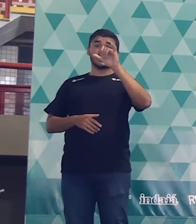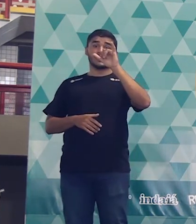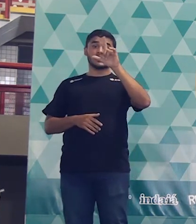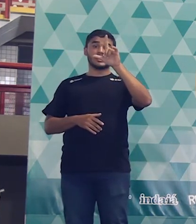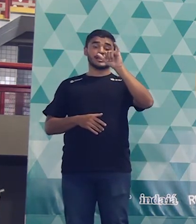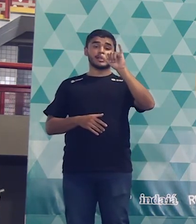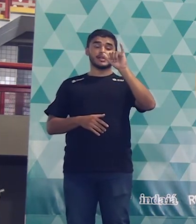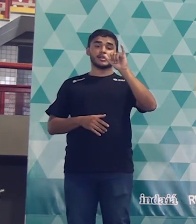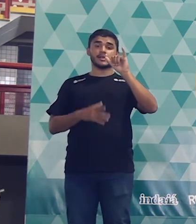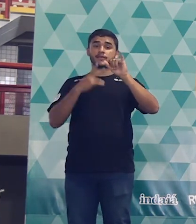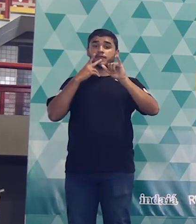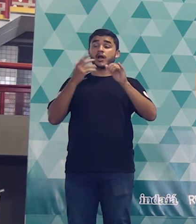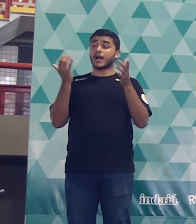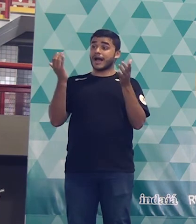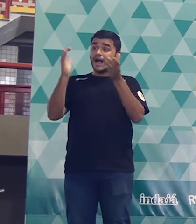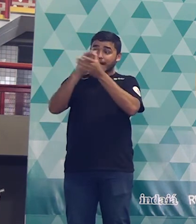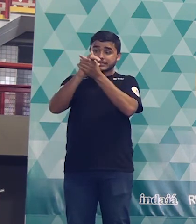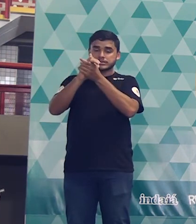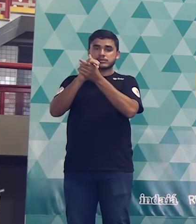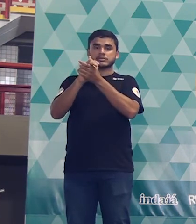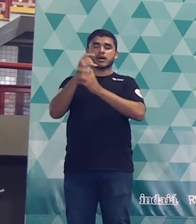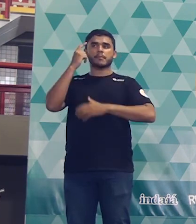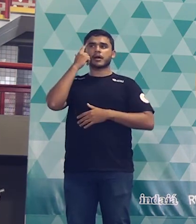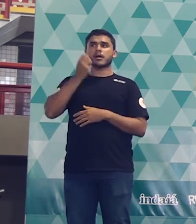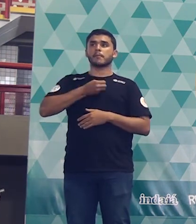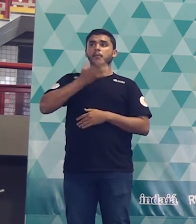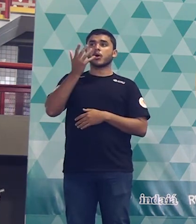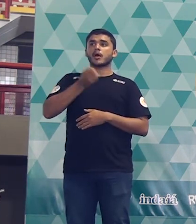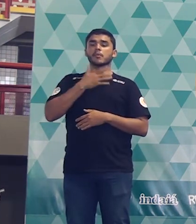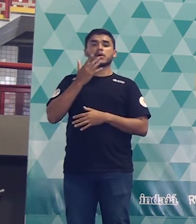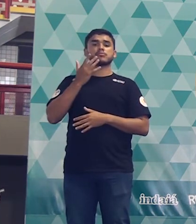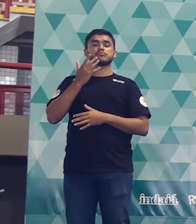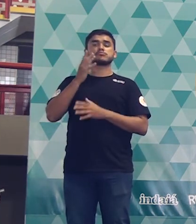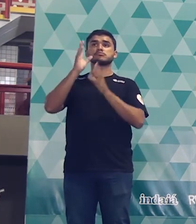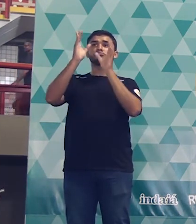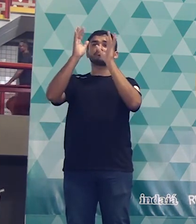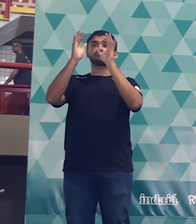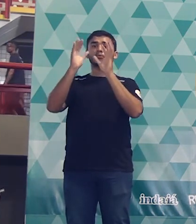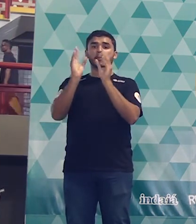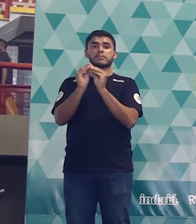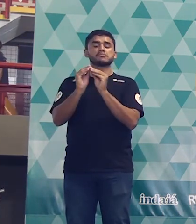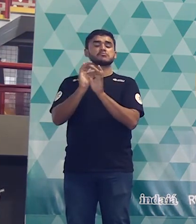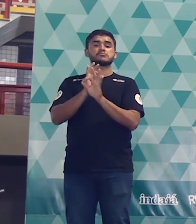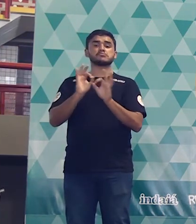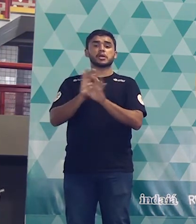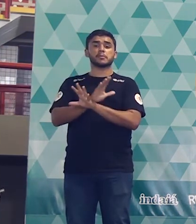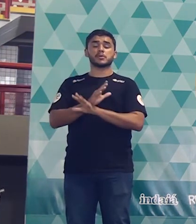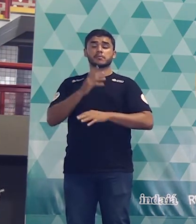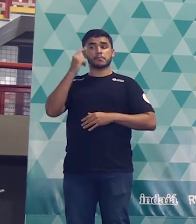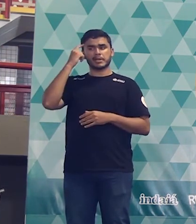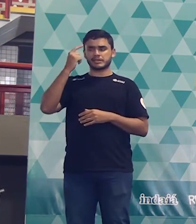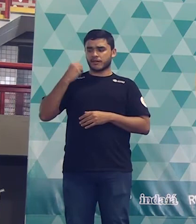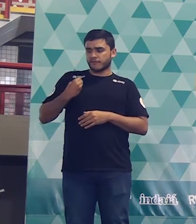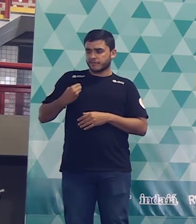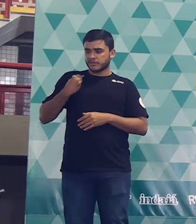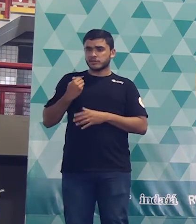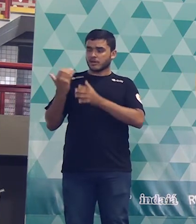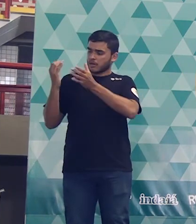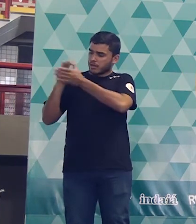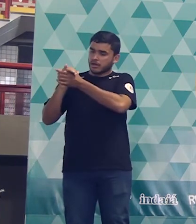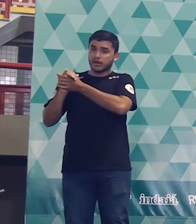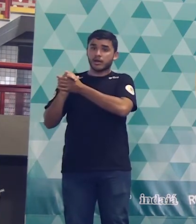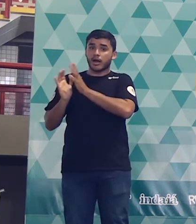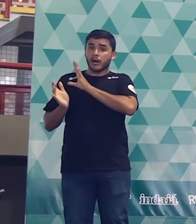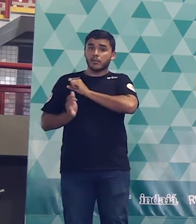o poema termina. Como se a própria vida tivesse terminado. Porque se com amor o casamento já é difícil,